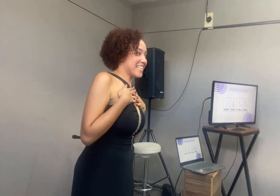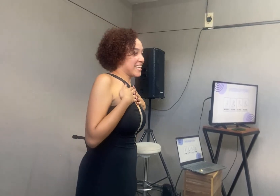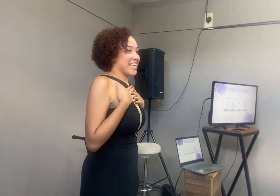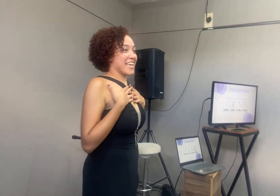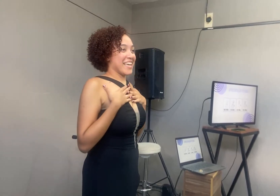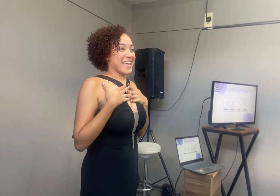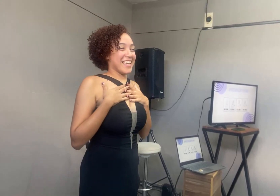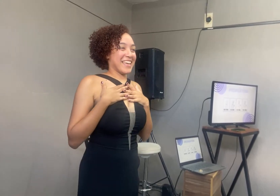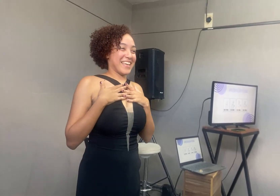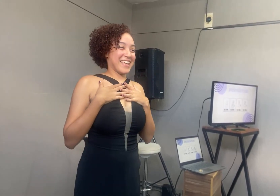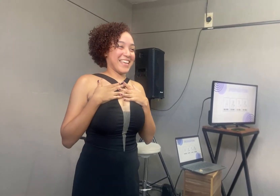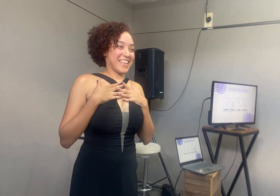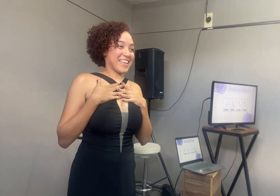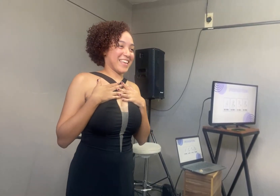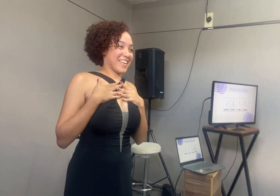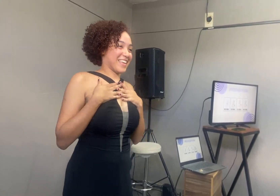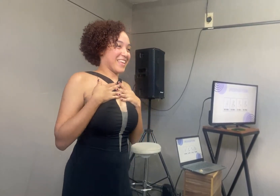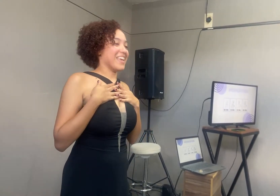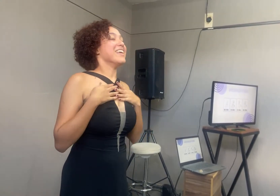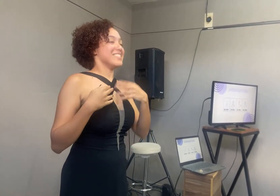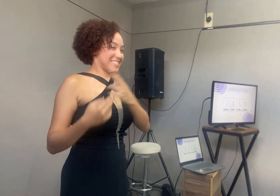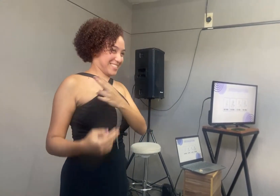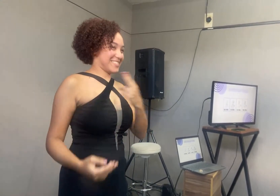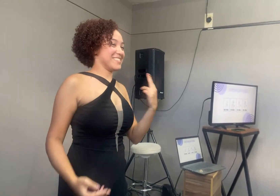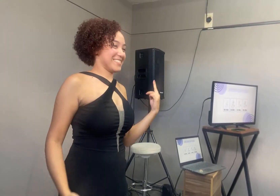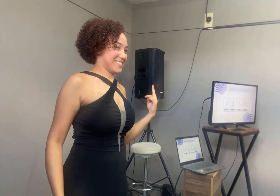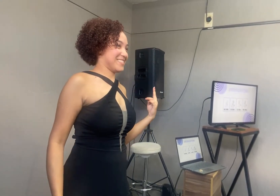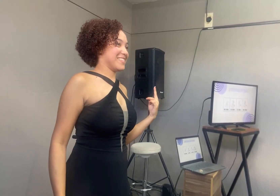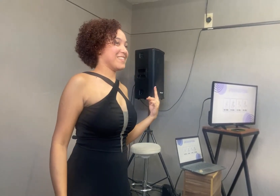O nosso nome faz assim da frente, né?